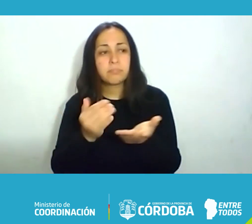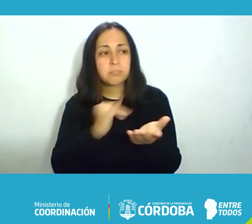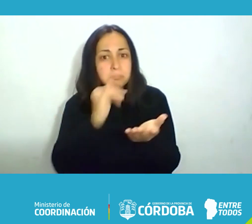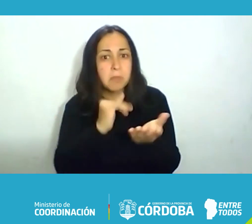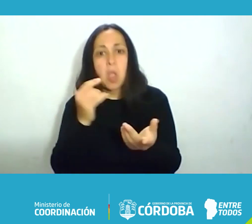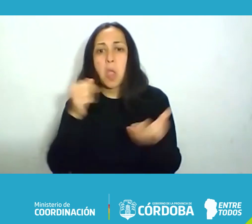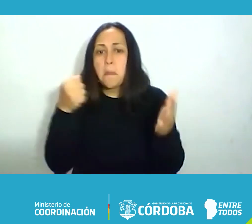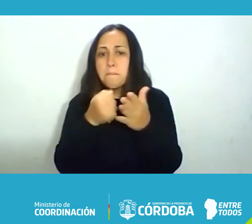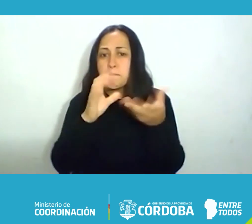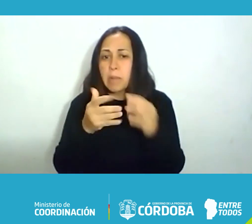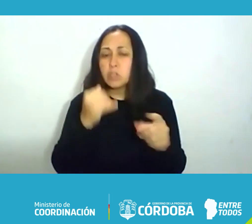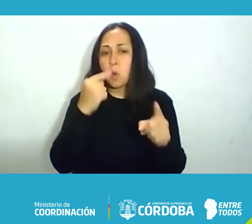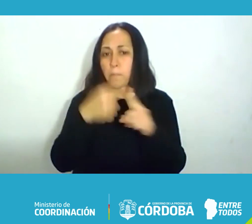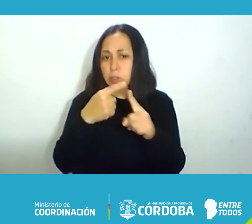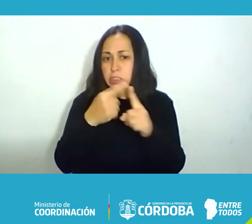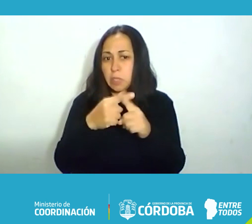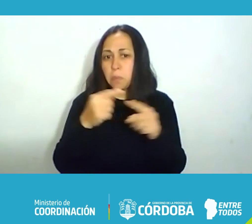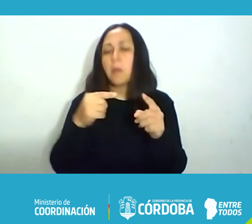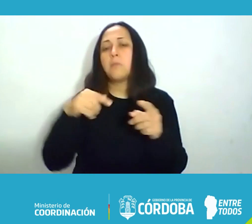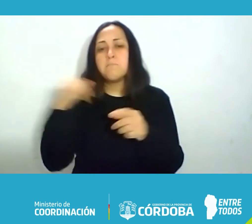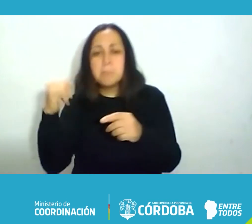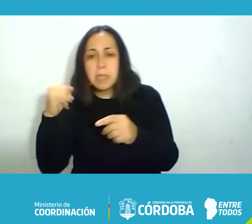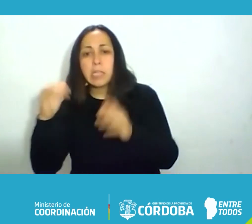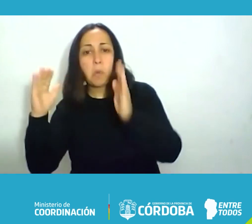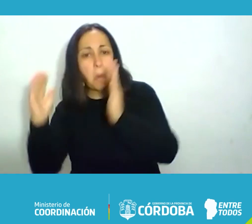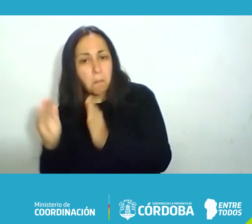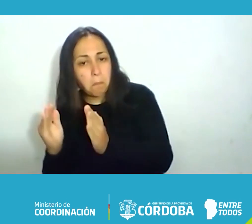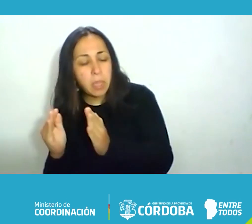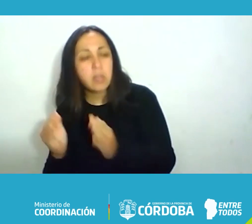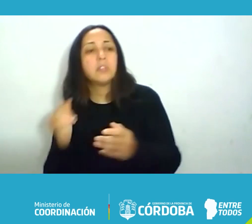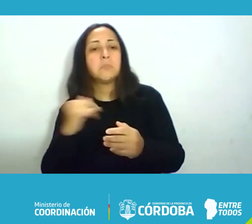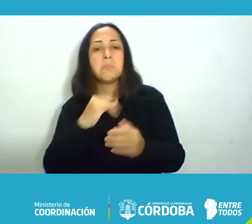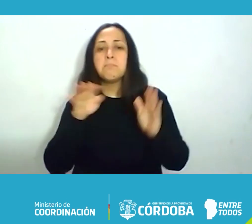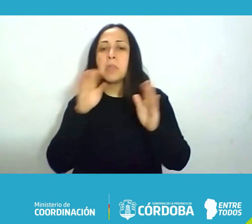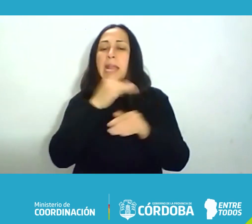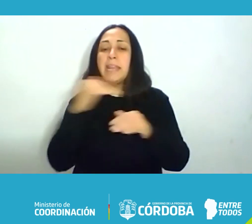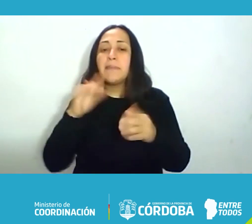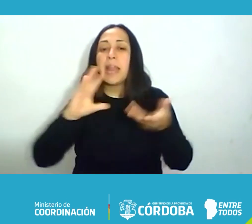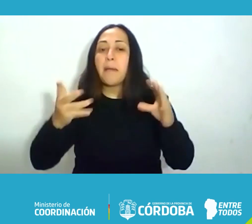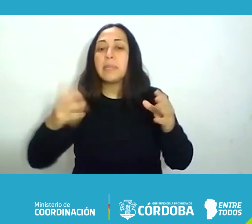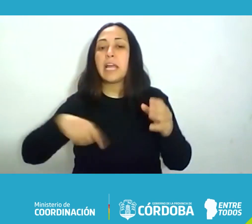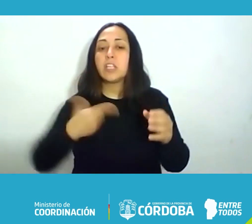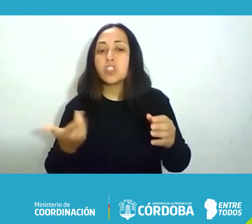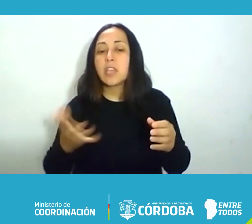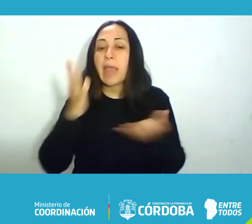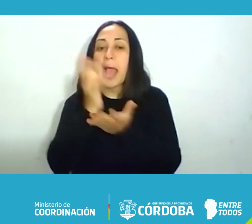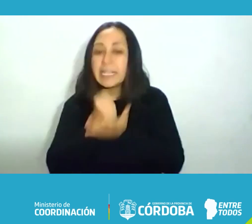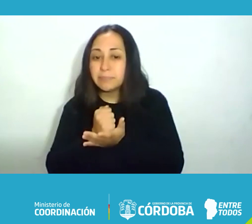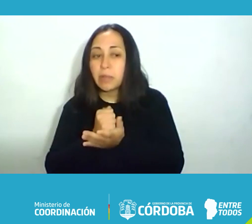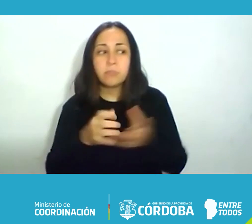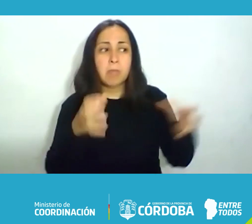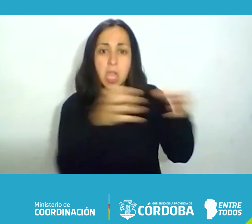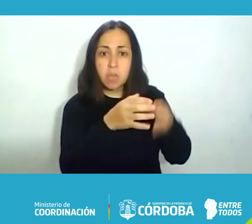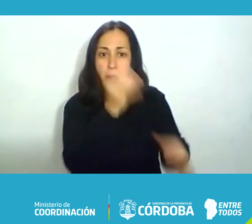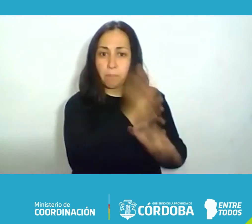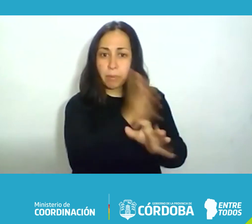maximizar los impactos positivos y minimizar los negativos y lograr niveles ambientales y sociales más aceptables. Se armó un equipo